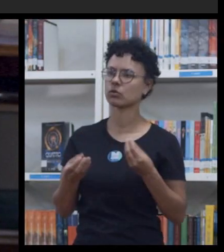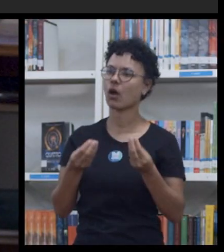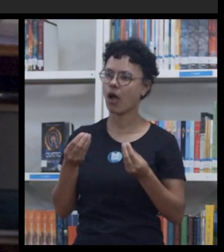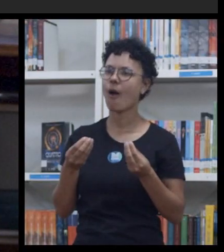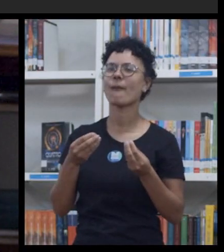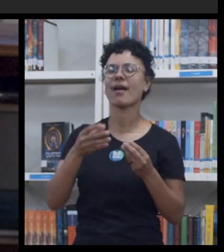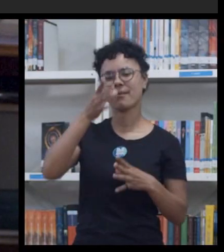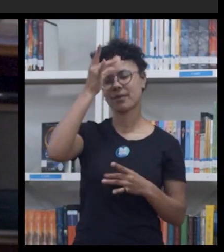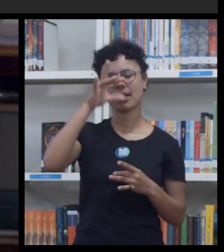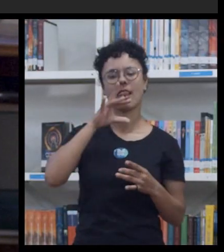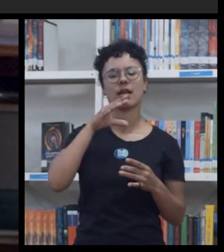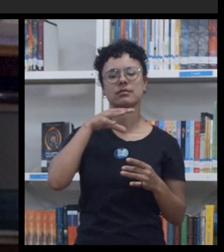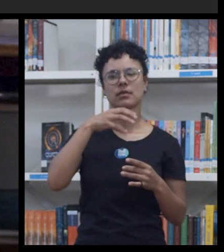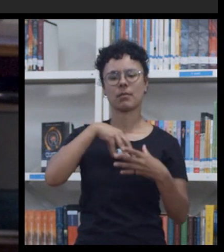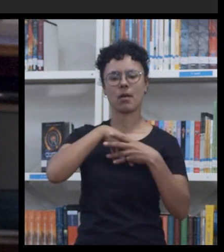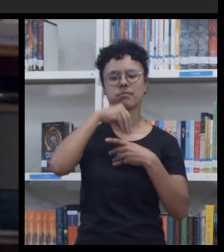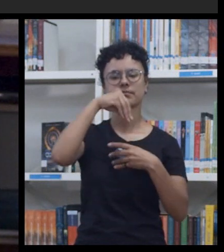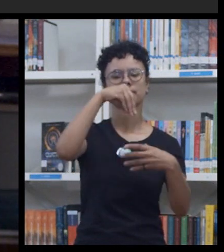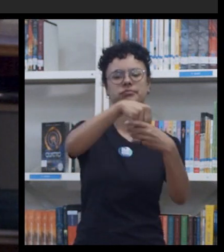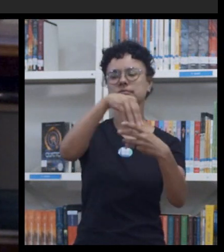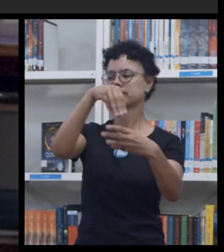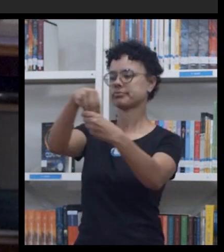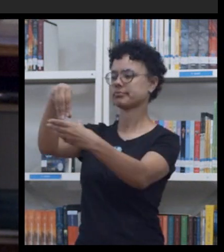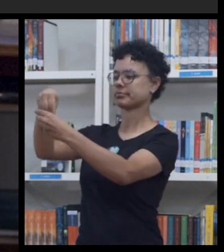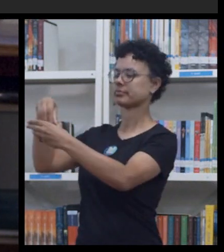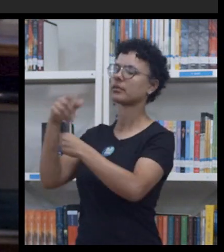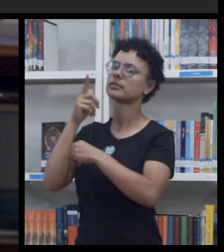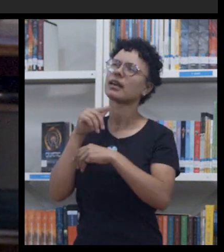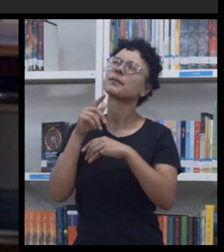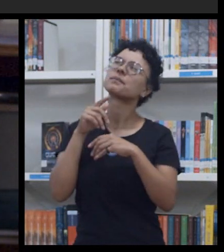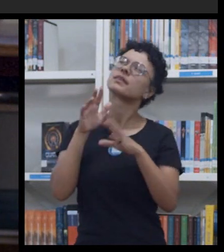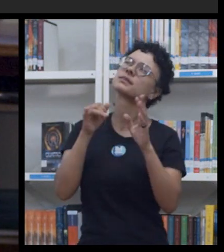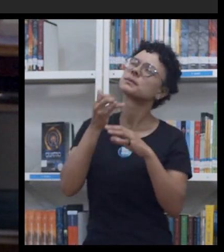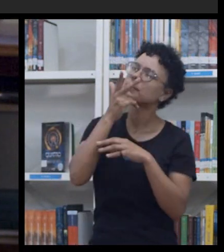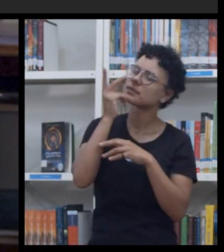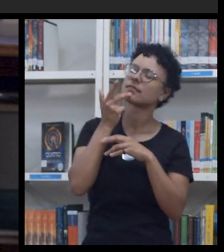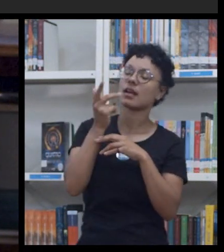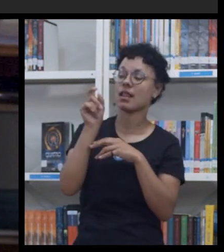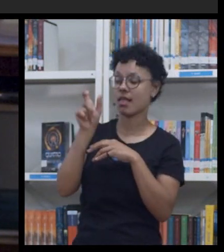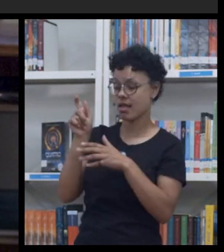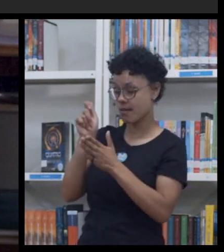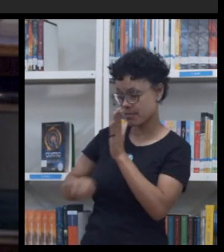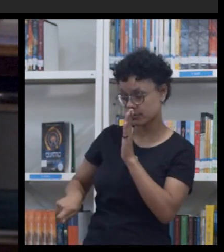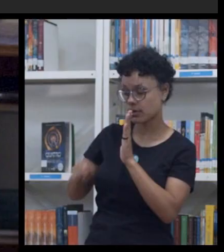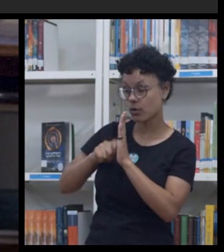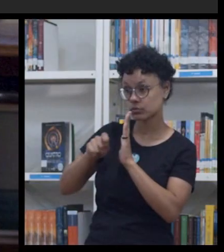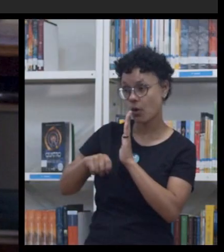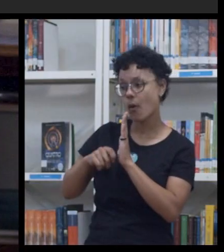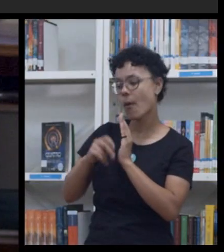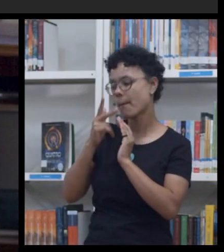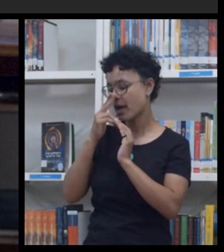eu coloco impressões para personagens. Muita gente fala que o autor ele